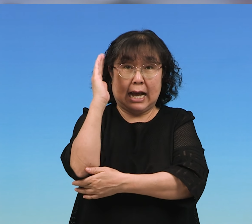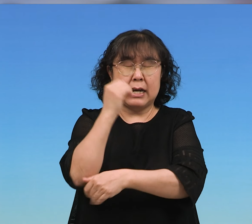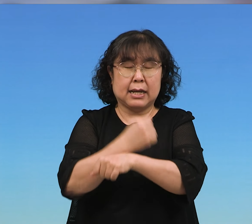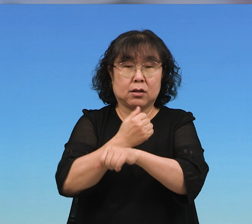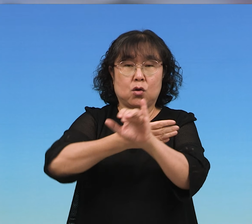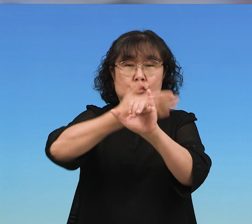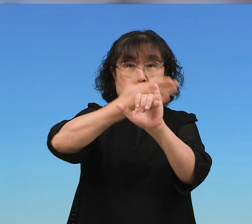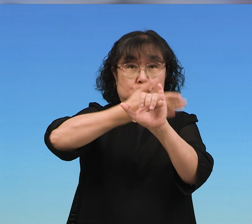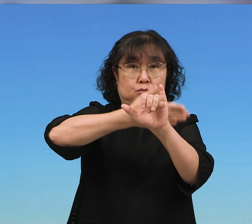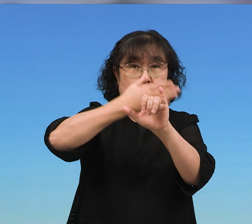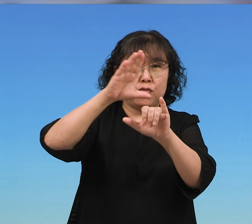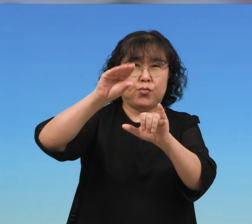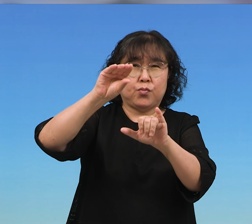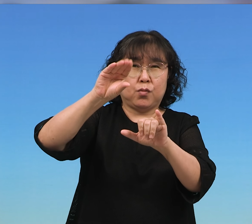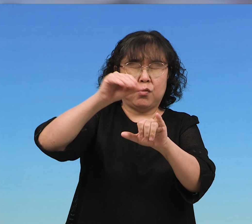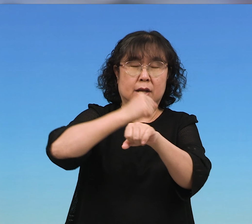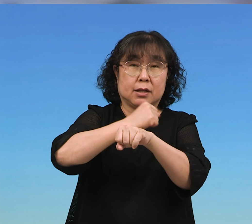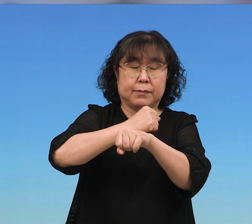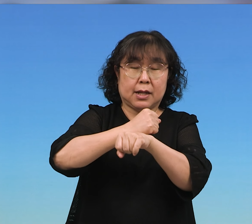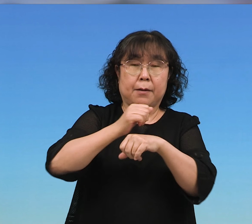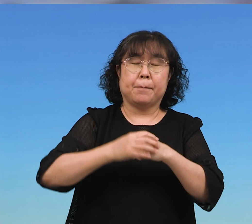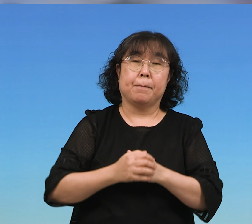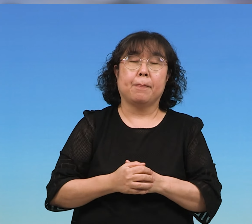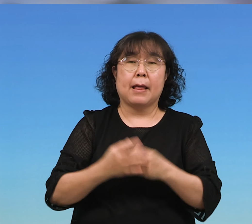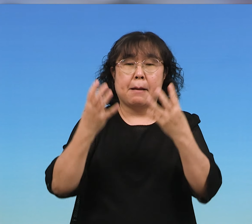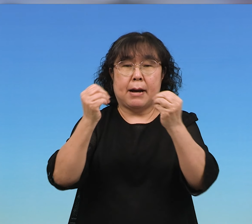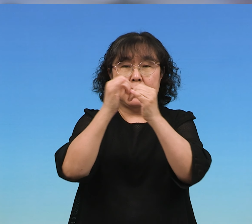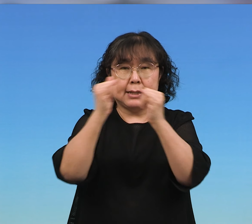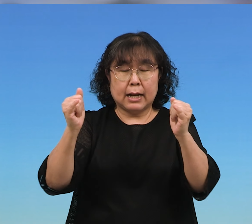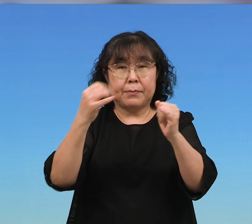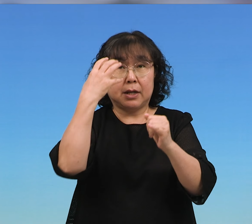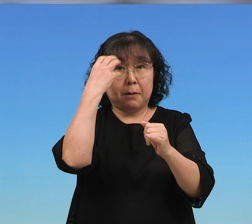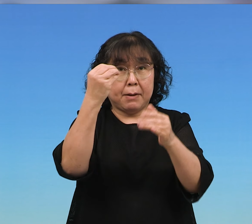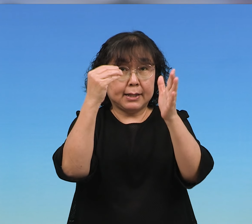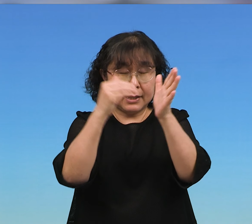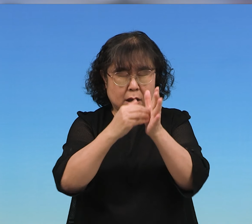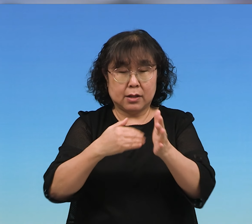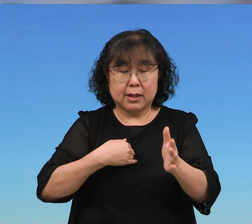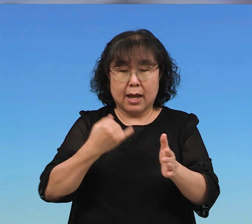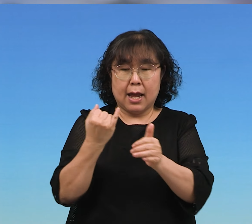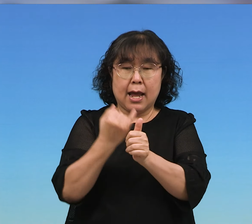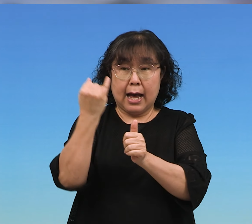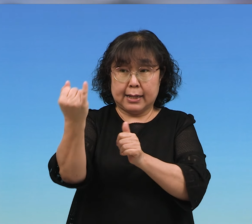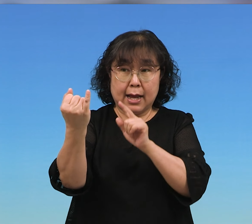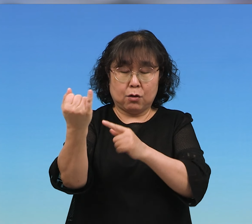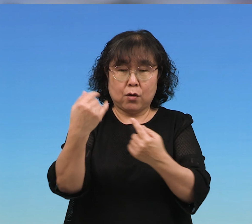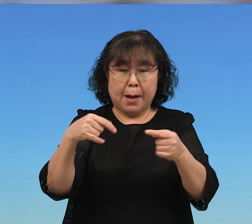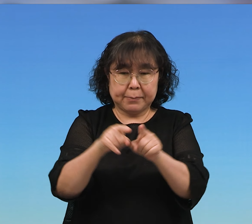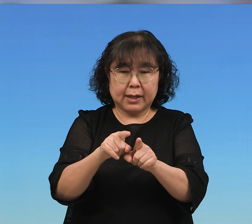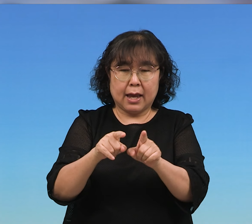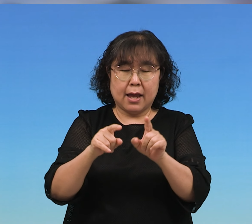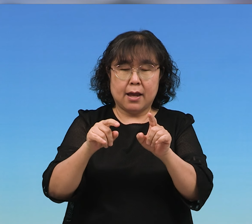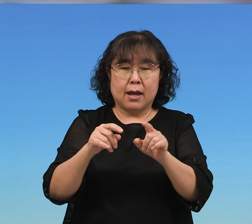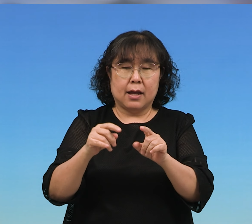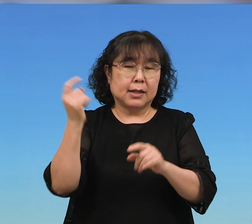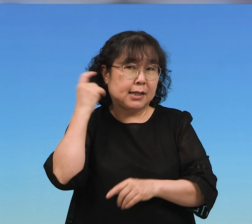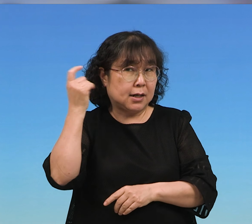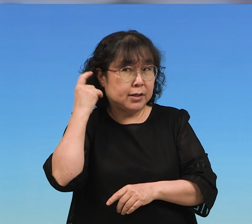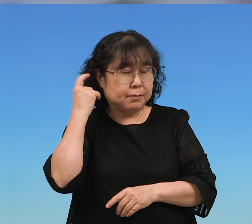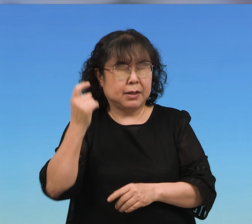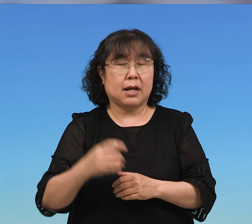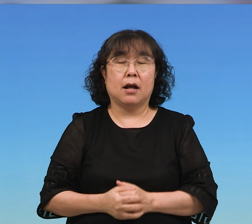엄청난 청년들이 모이고 막 유튜브로 또 생중계를 해서 많은 분들이 봤는데요. 그날 이제 제 아내와 저도 이제 그걸 같이 봤거든요.